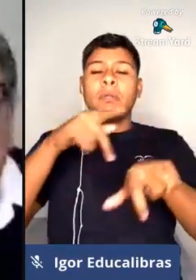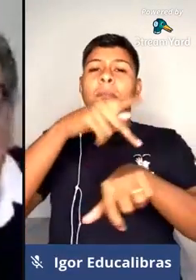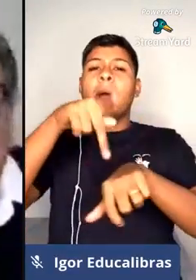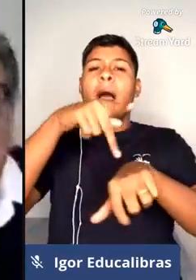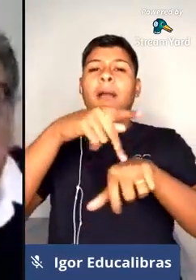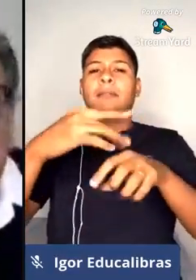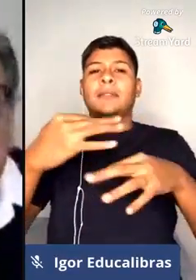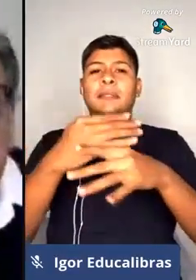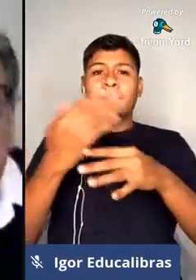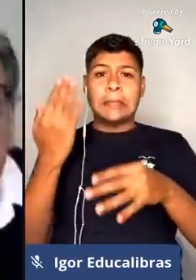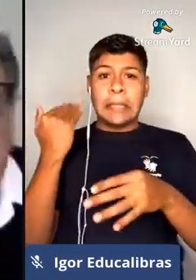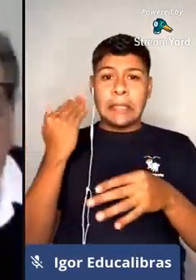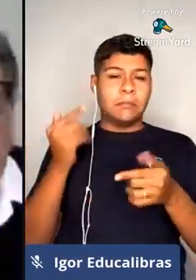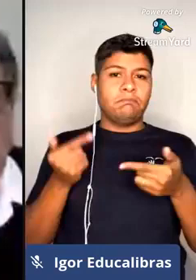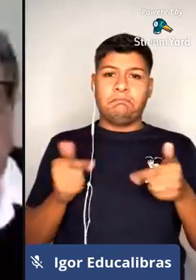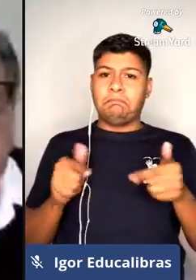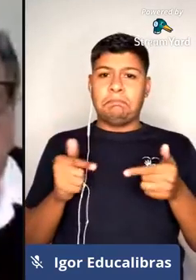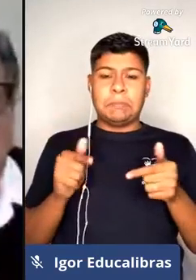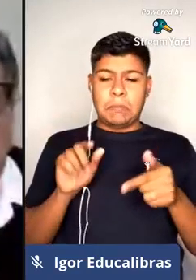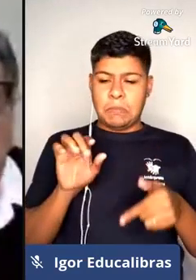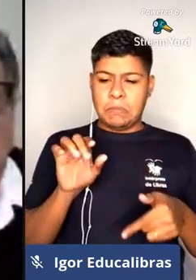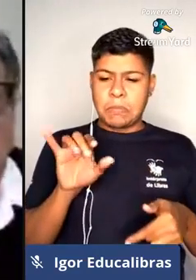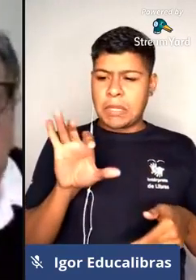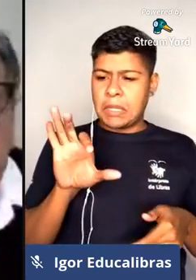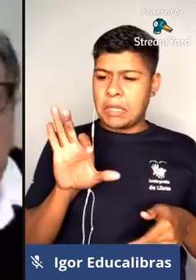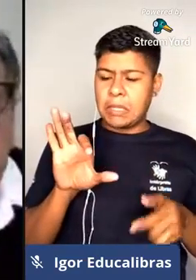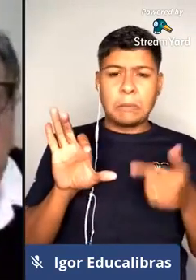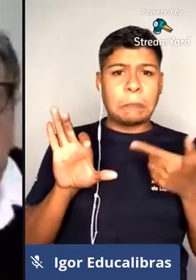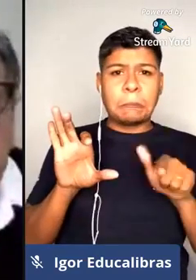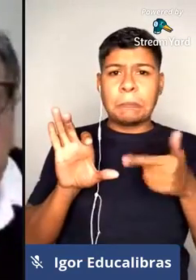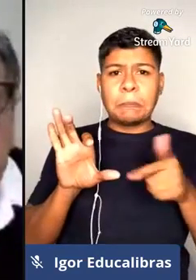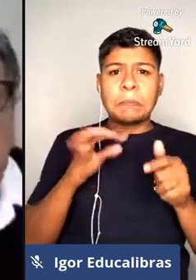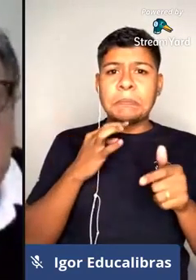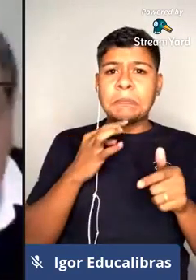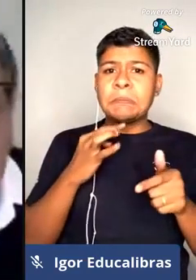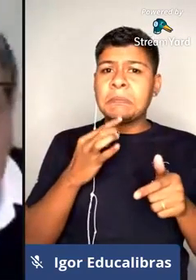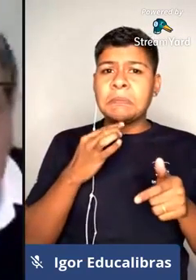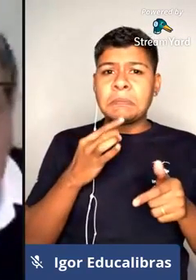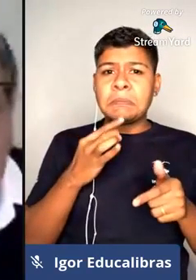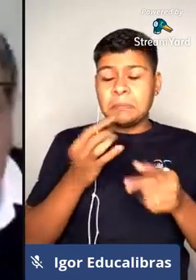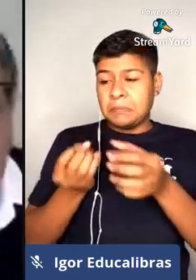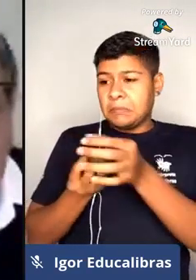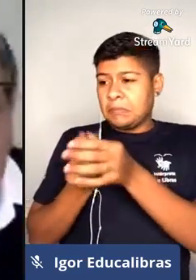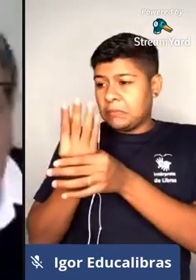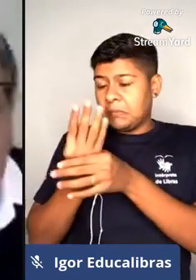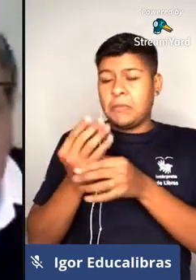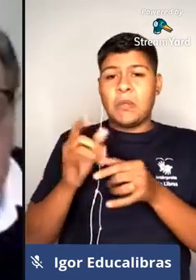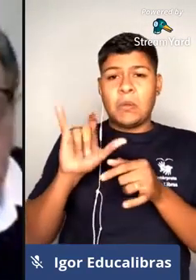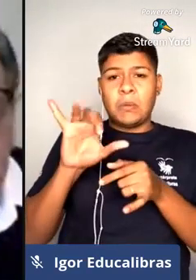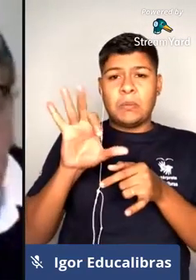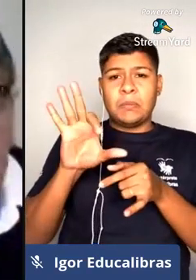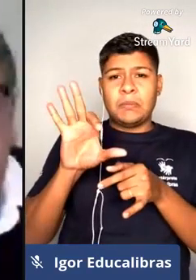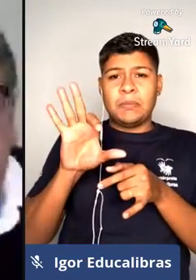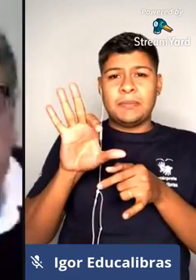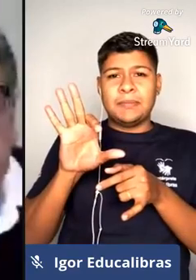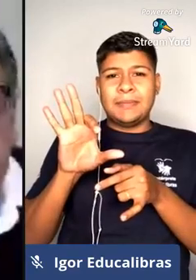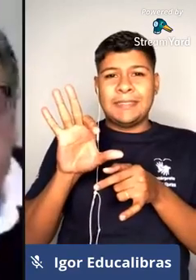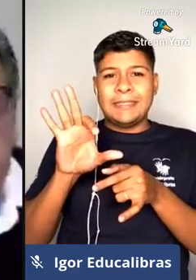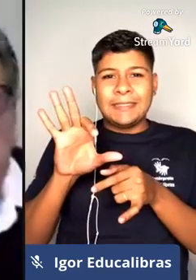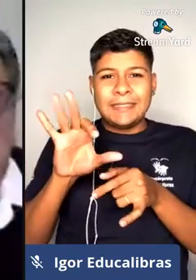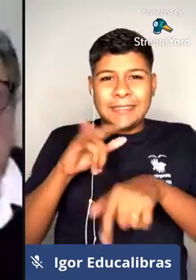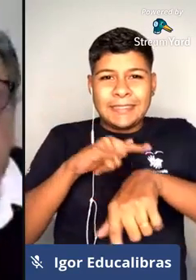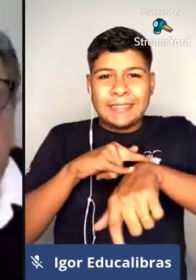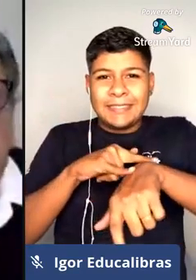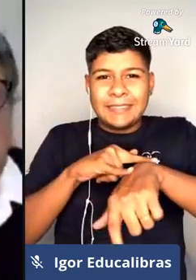que não tinha banheiro acessível, não tinha nada. Então, precisou se criar. E por que faz isto? Que também a população